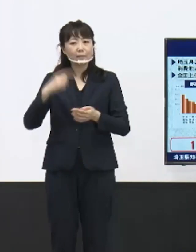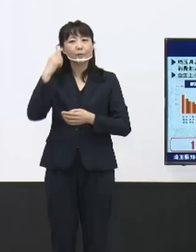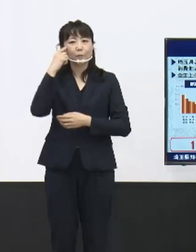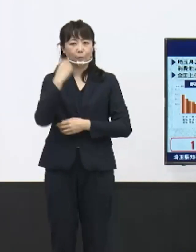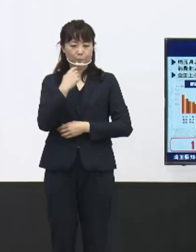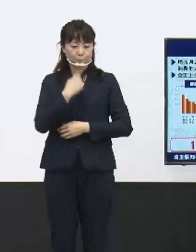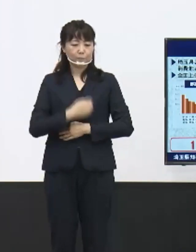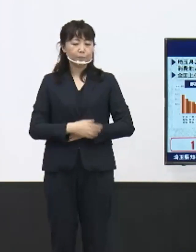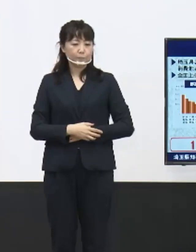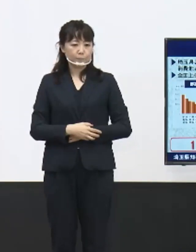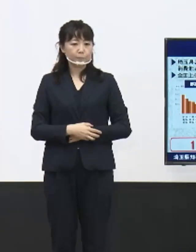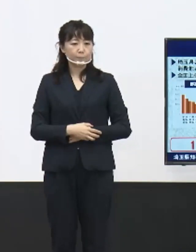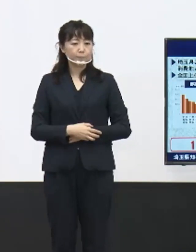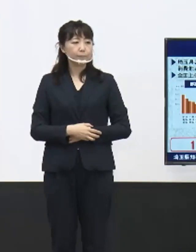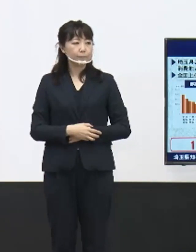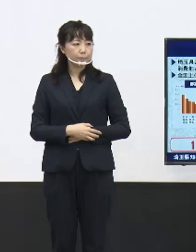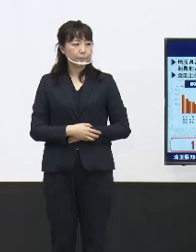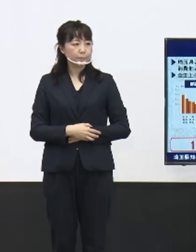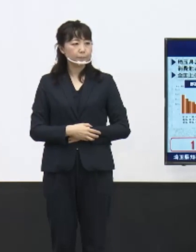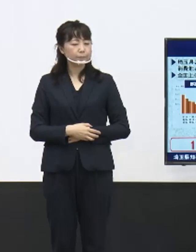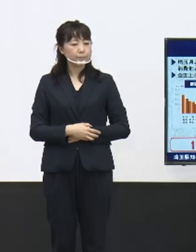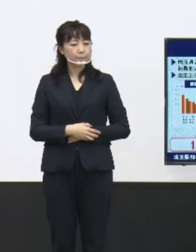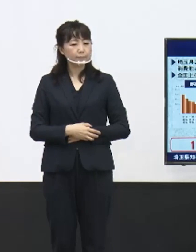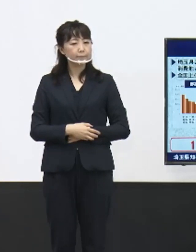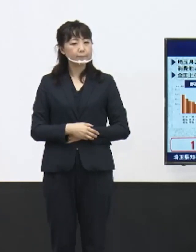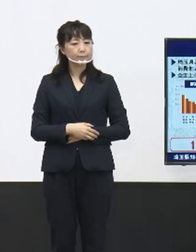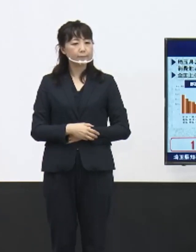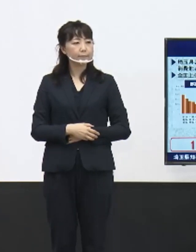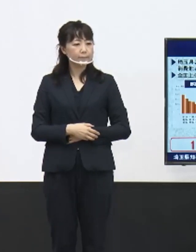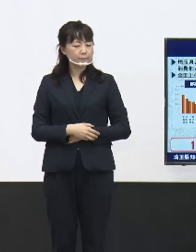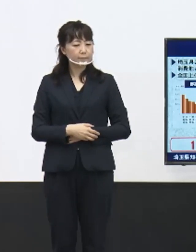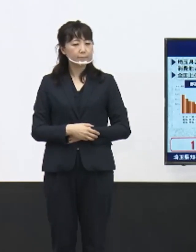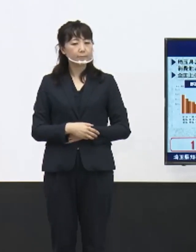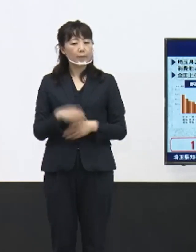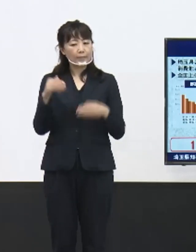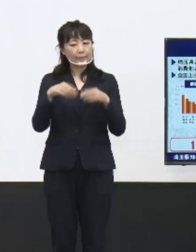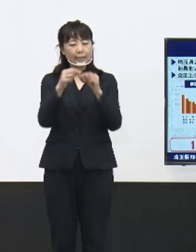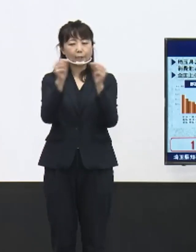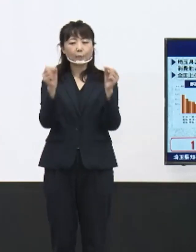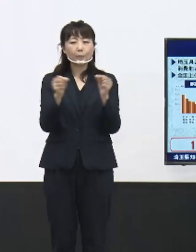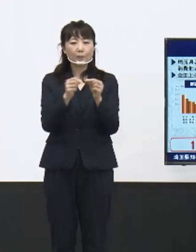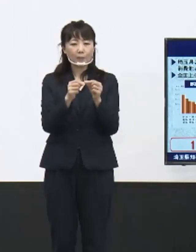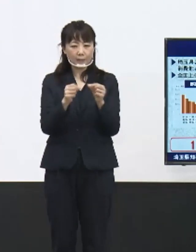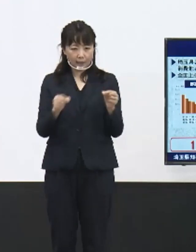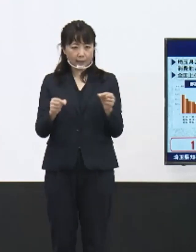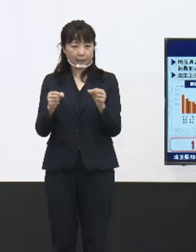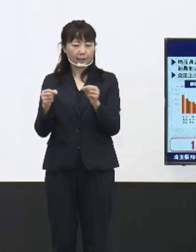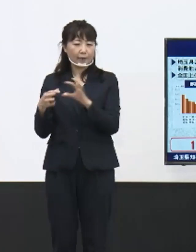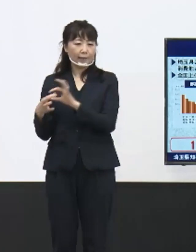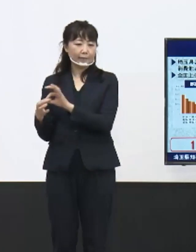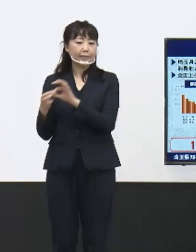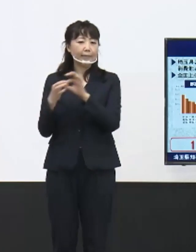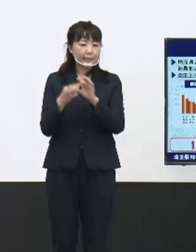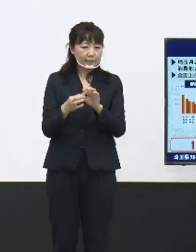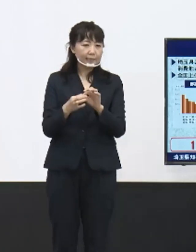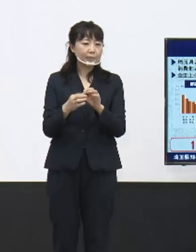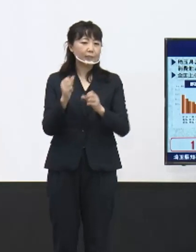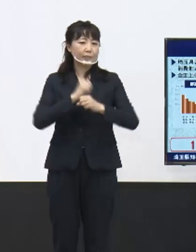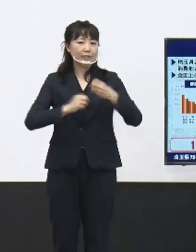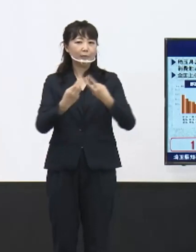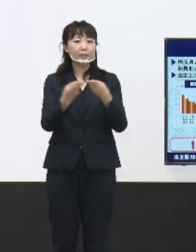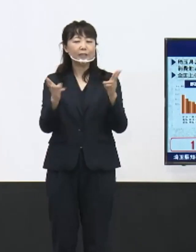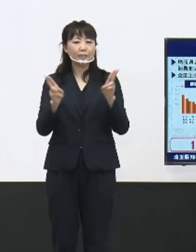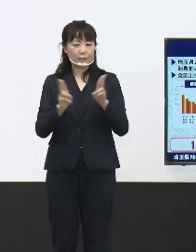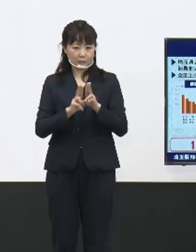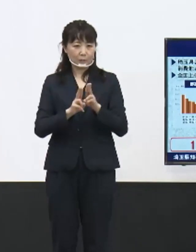はい、衆院選の結果を受けて引き続き自公が政権になるということになります。で、コロナ対策ですとか経